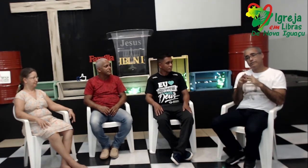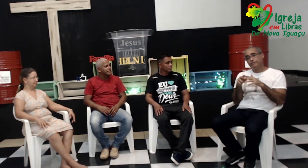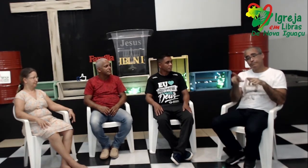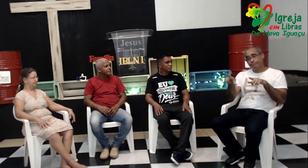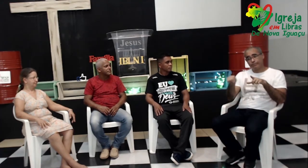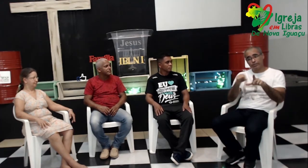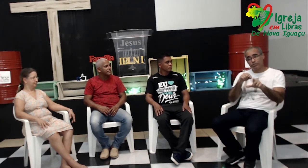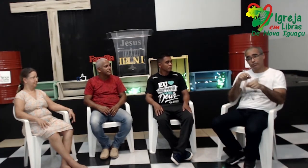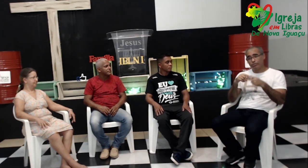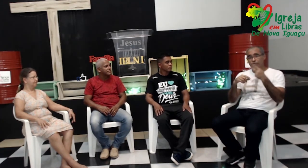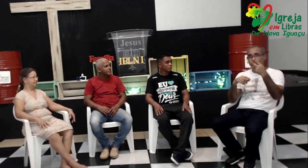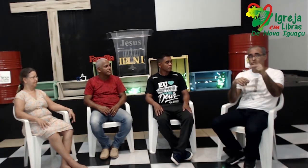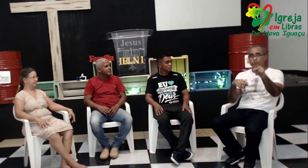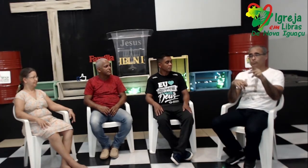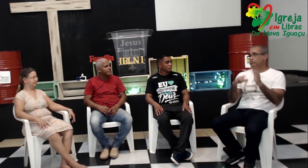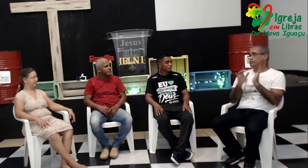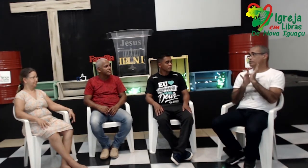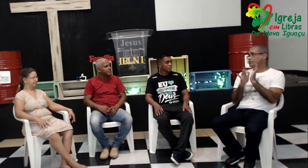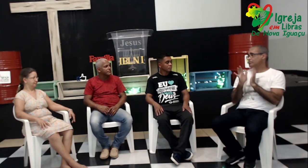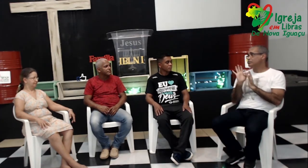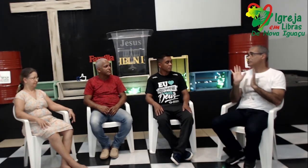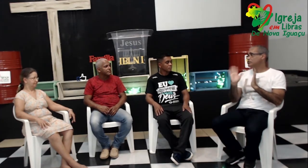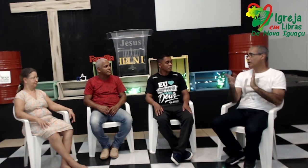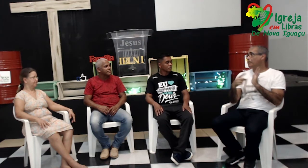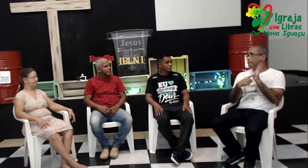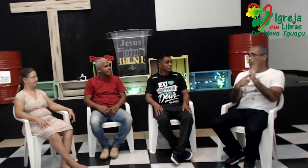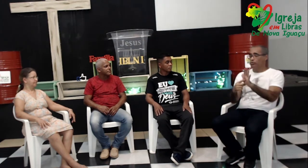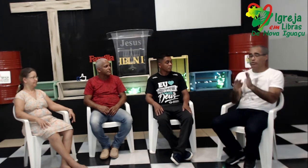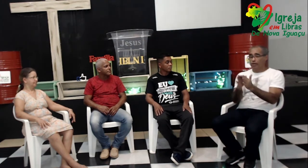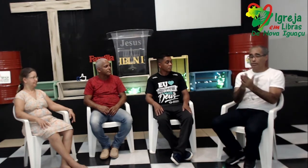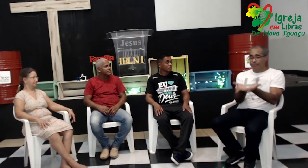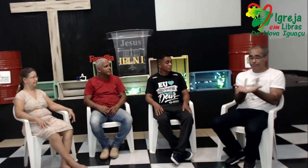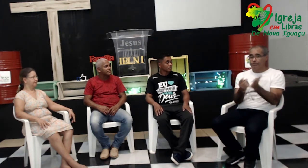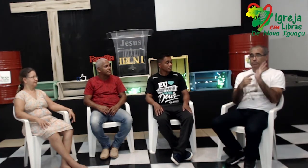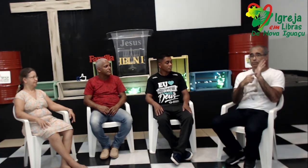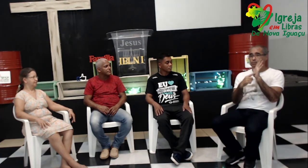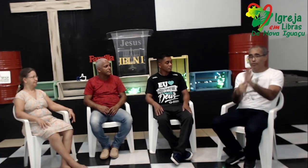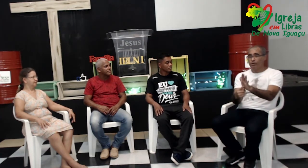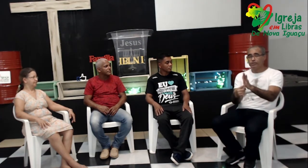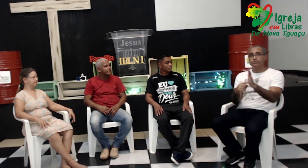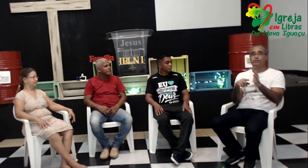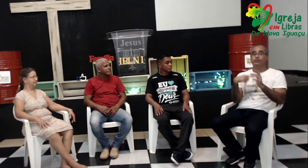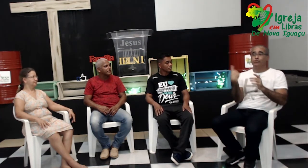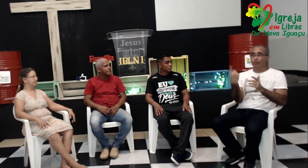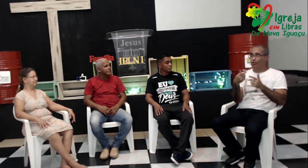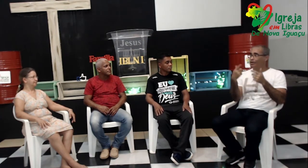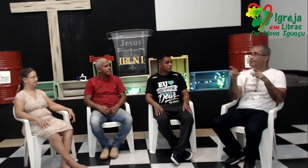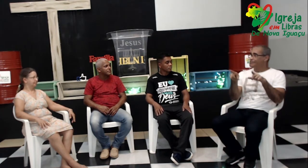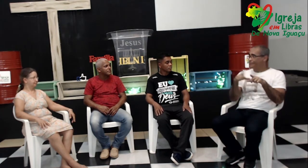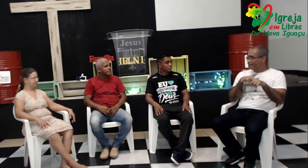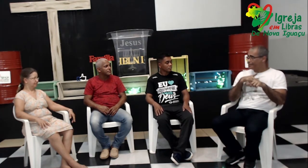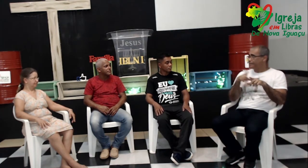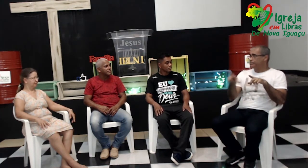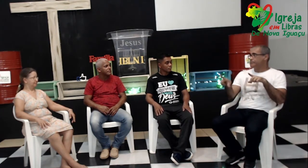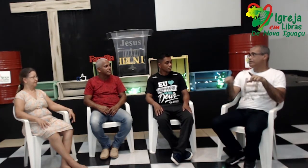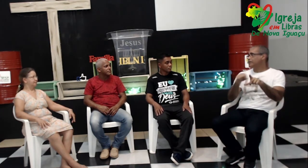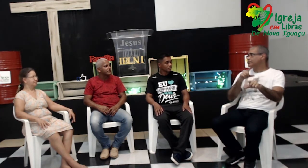está nos assistindo, você precisa fazer essa escolha. A palavra de Deus nos mostra também que